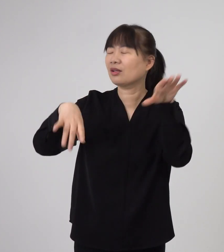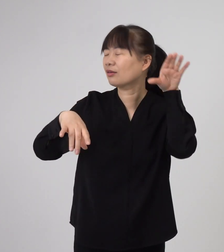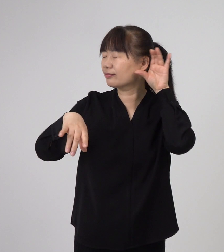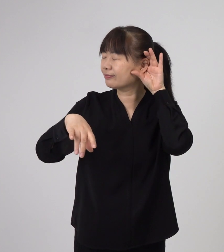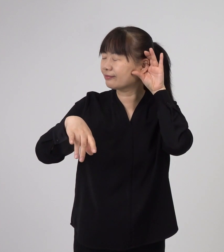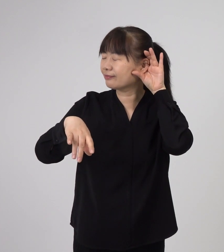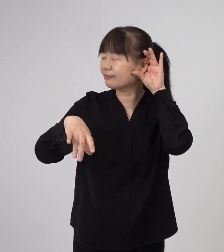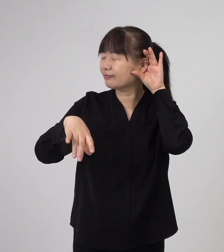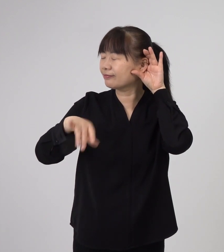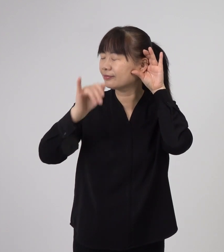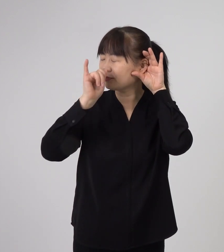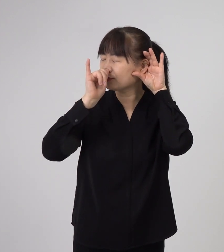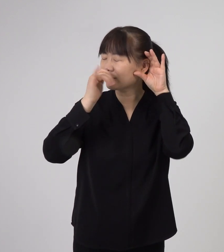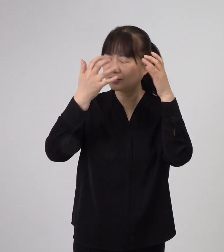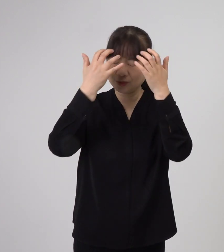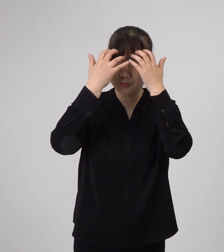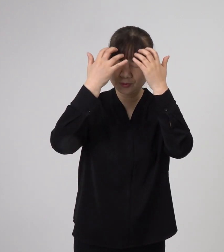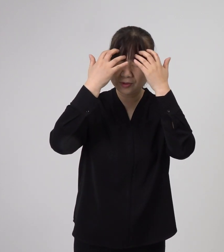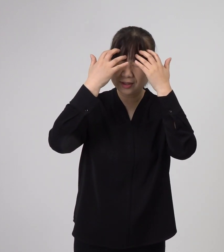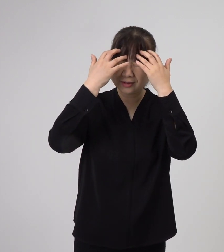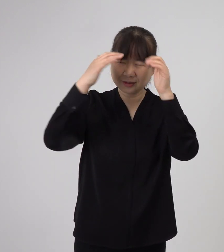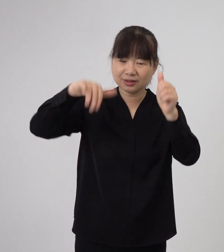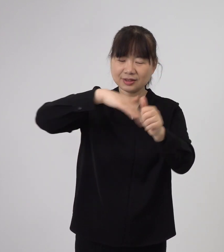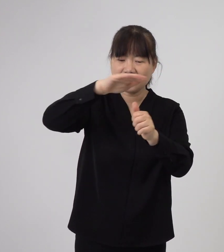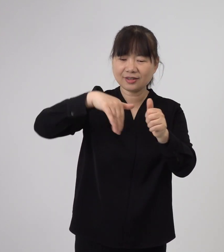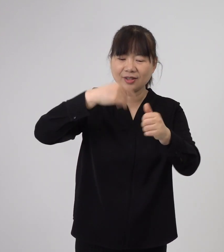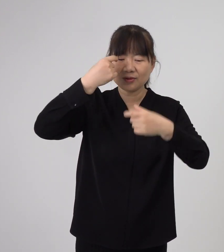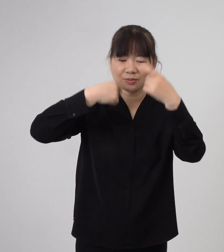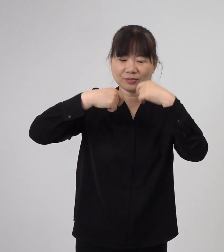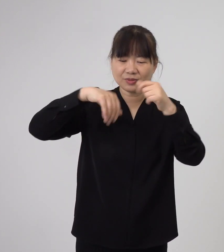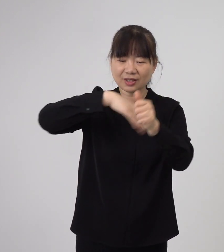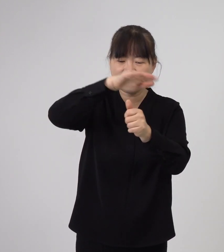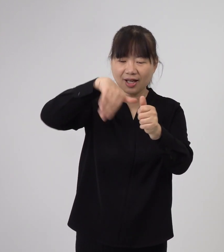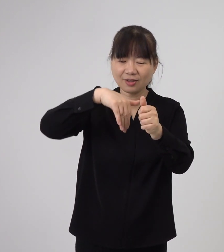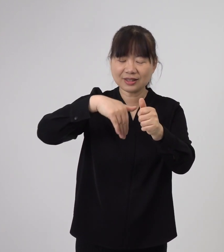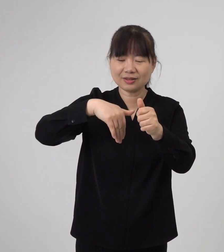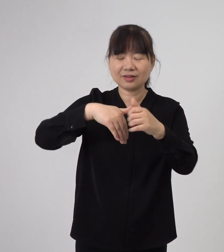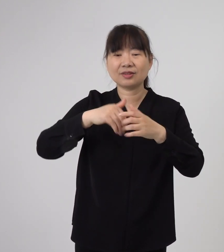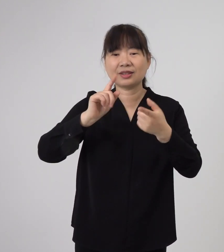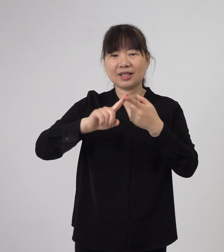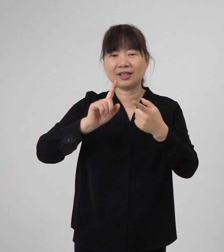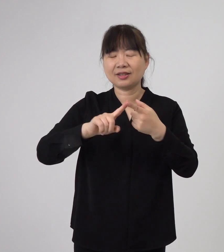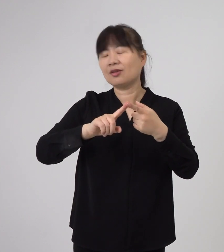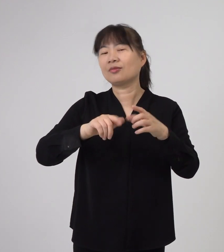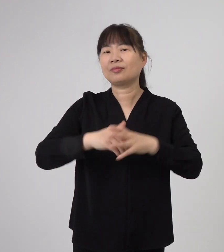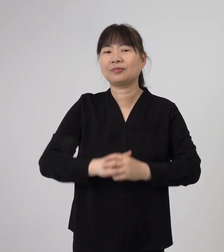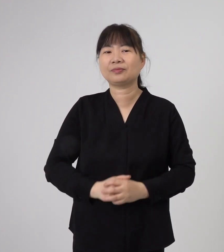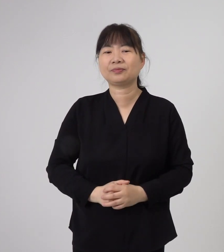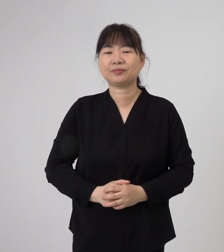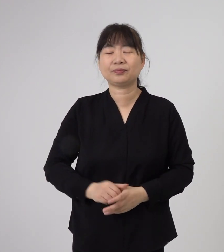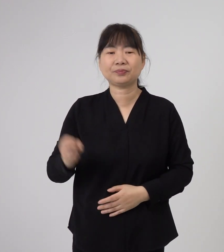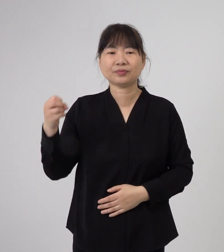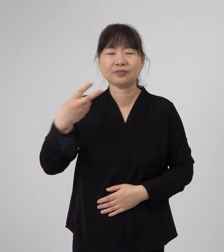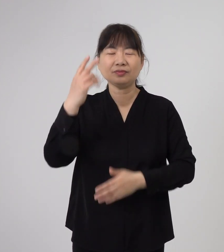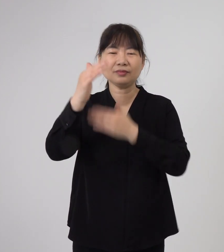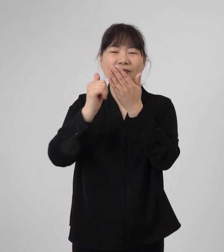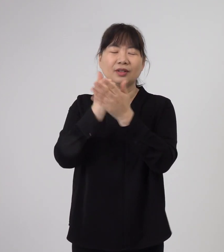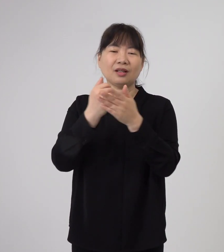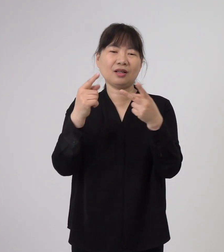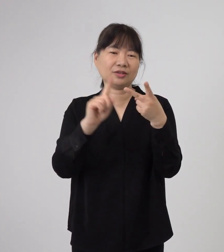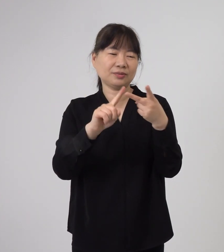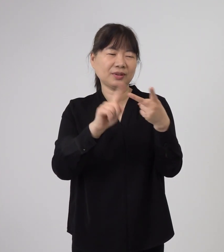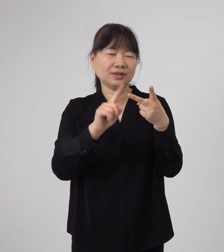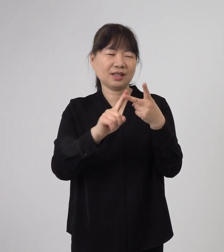거예요. 고통의 현장을, 눈물의 소리를, 울부짖음을. 그리고 하나님은 두